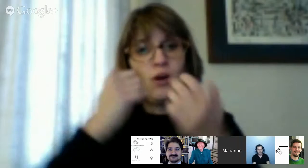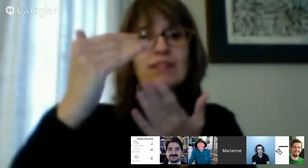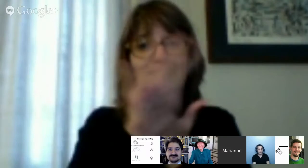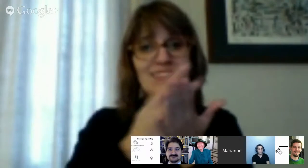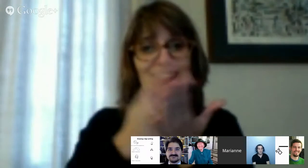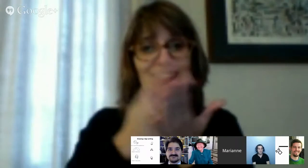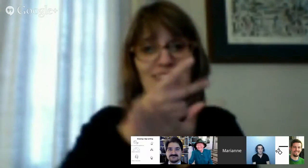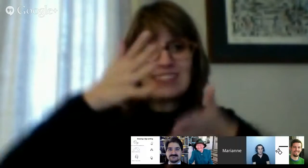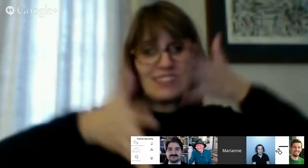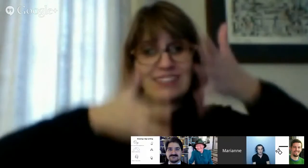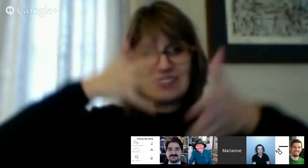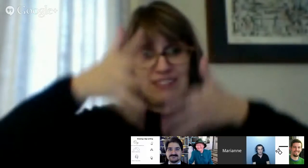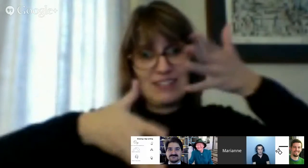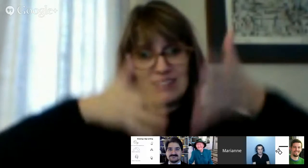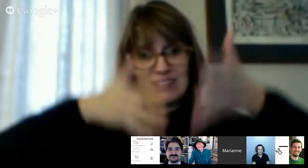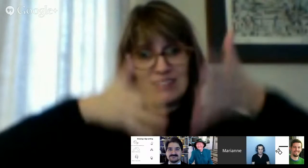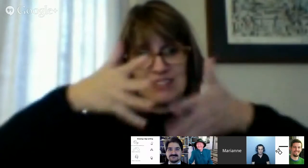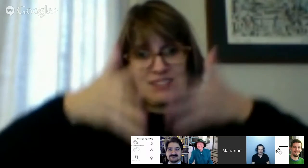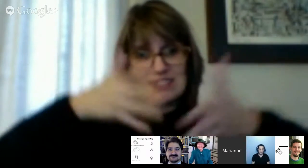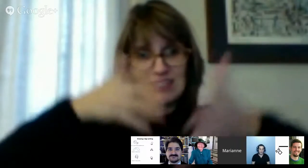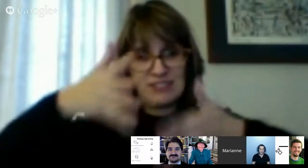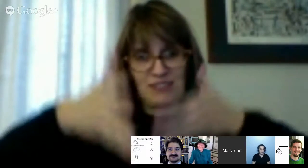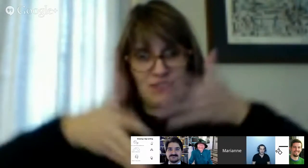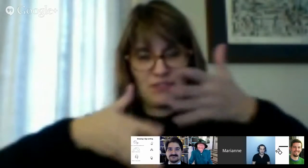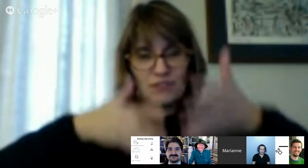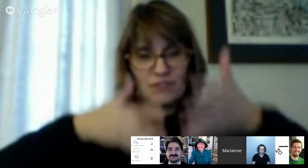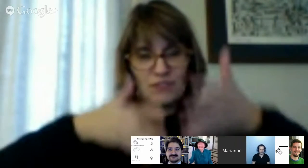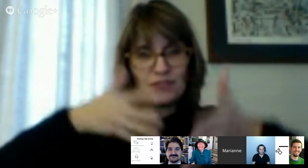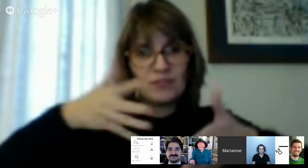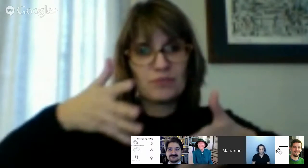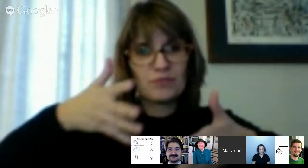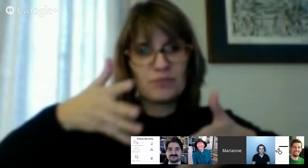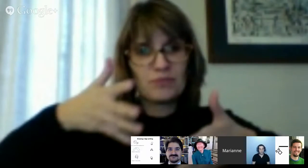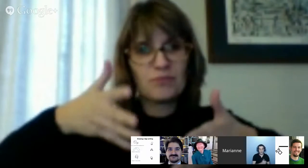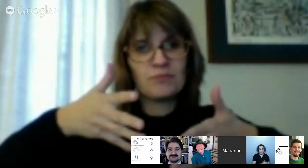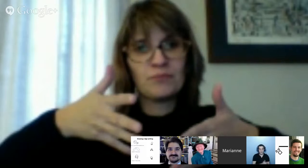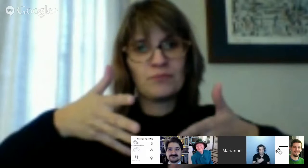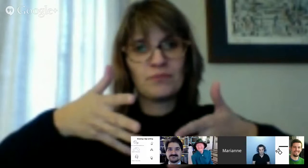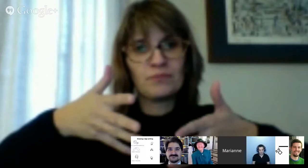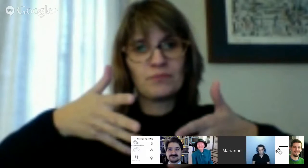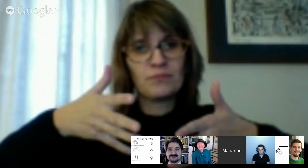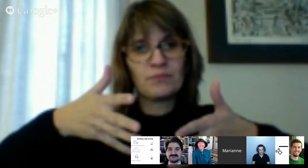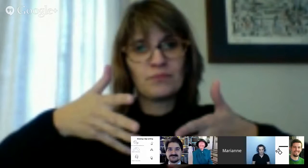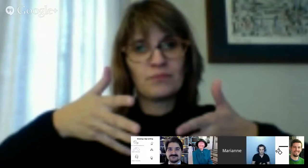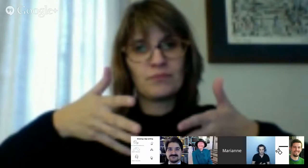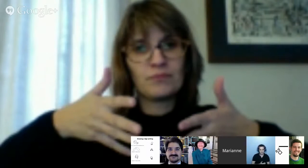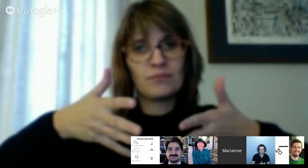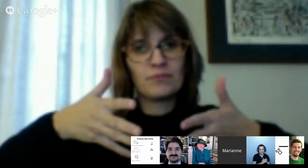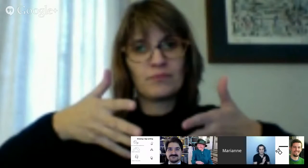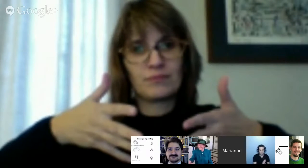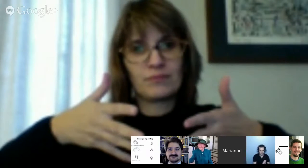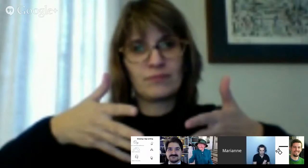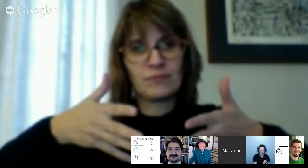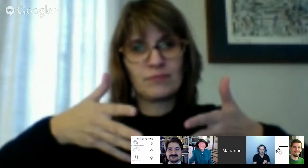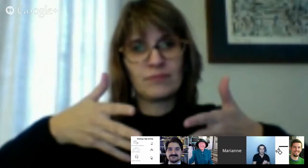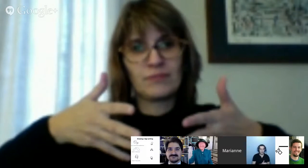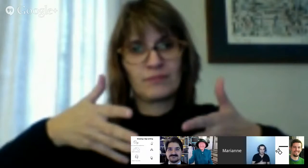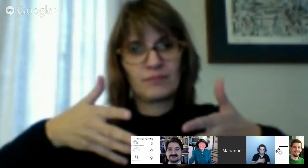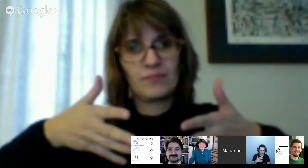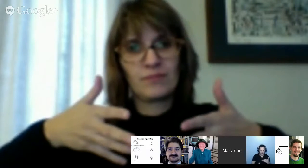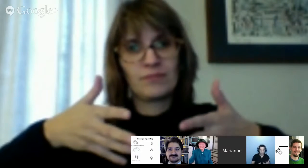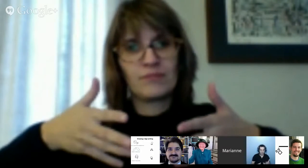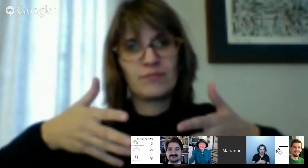Então, nós precisávamos começar essa atividade dessa forma,